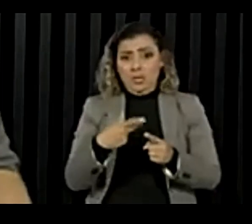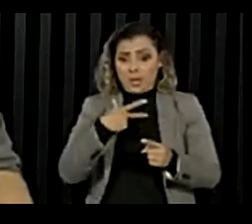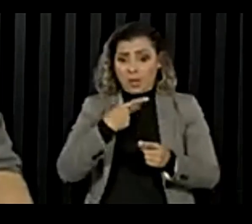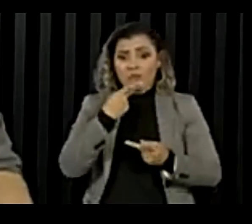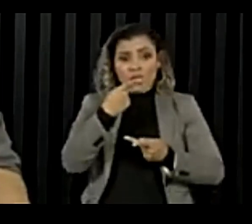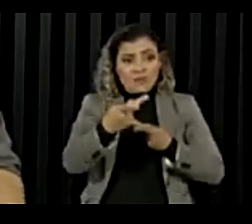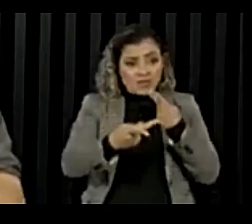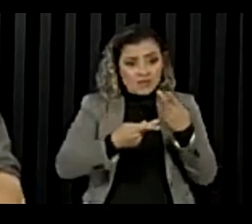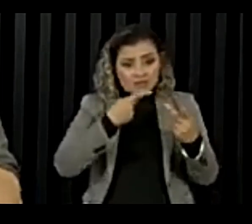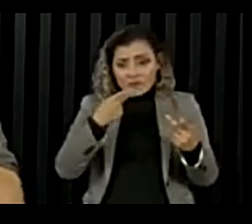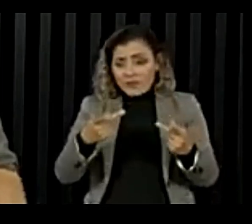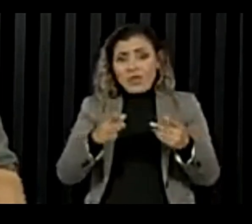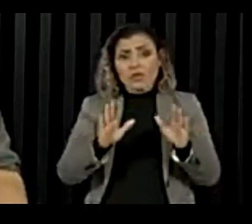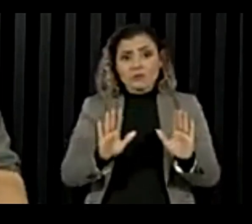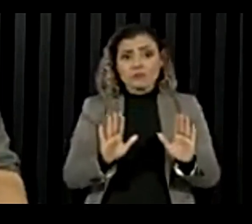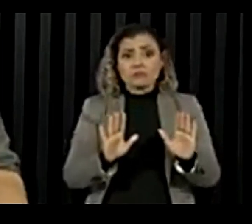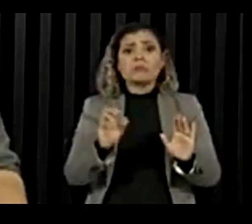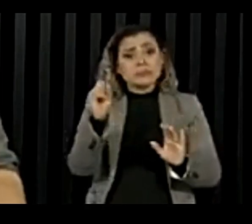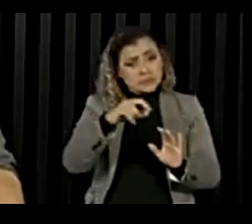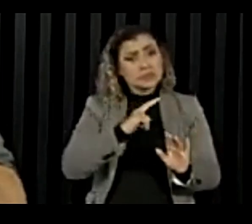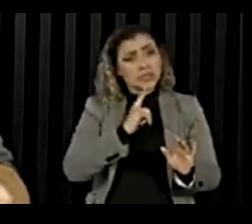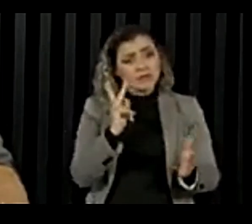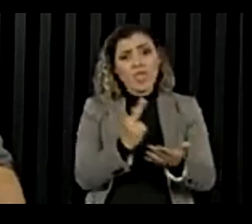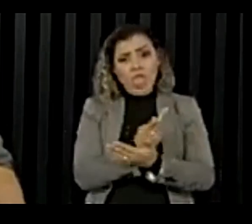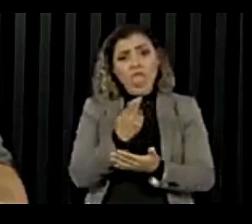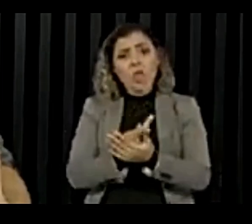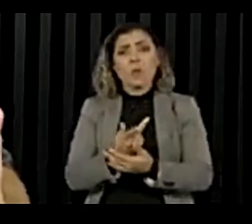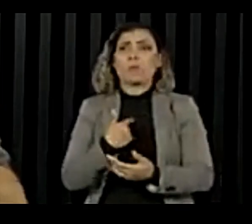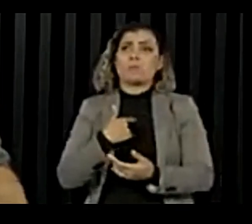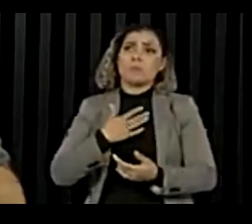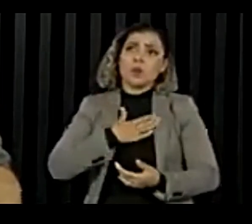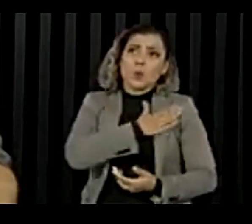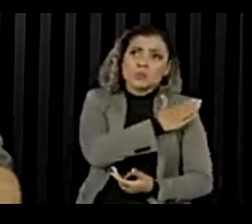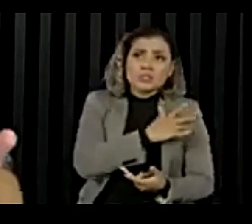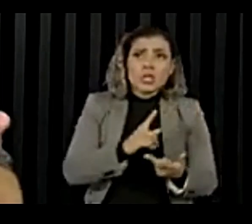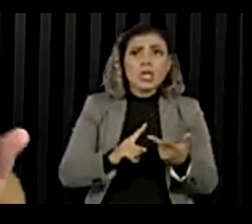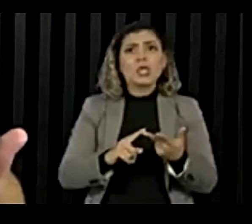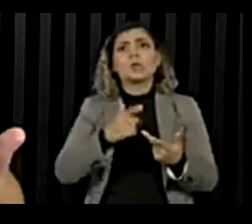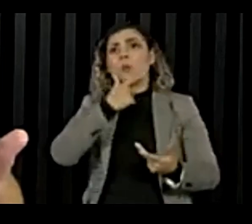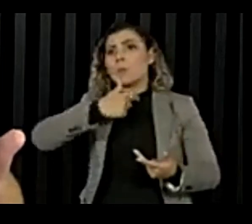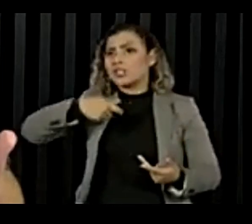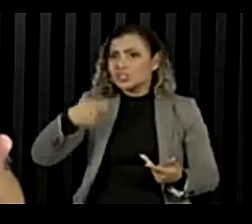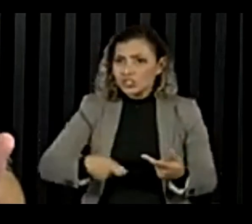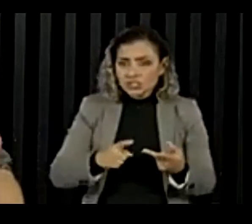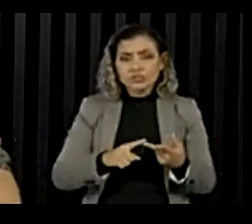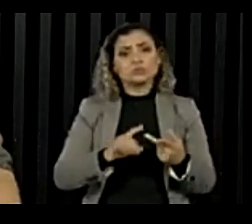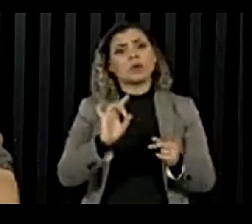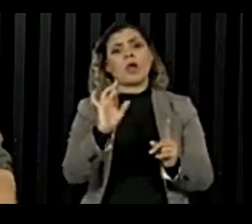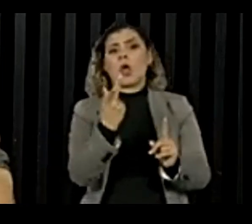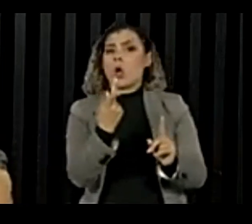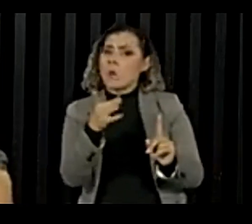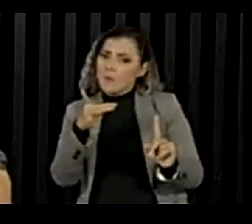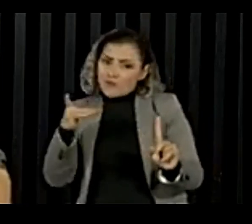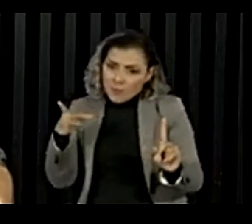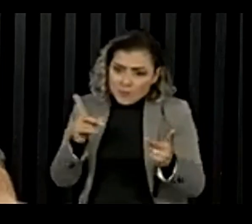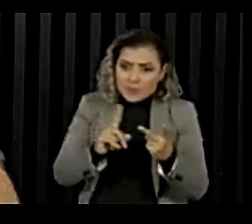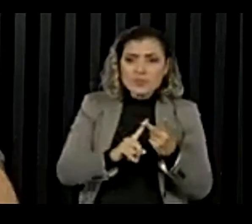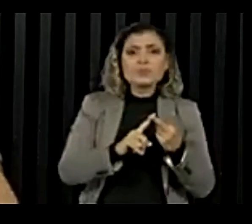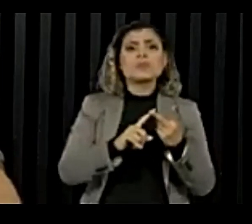coisas que eu disse, né? Que sim, eu cometi atos em falas, né? Machistas, homofóbicas. O meu maior